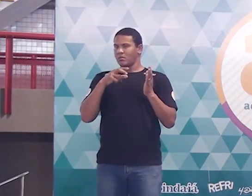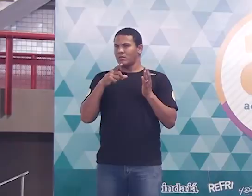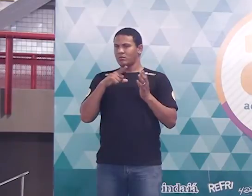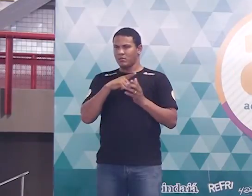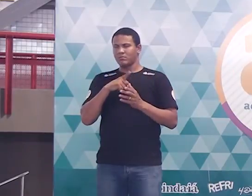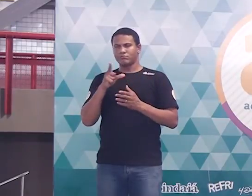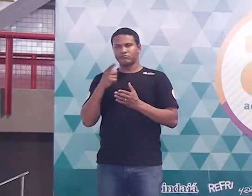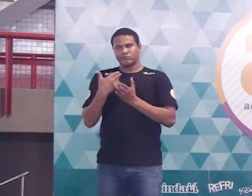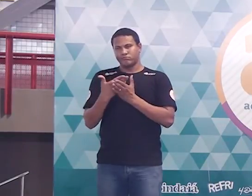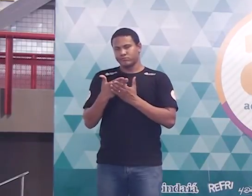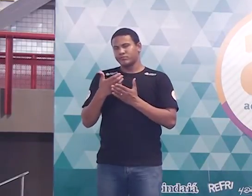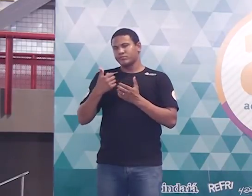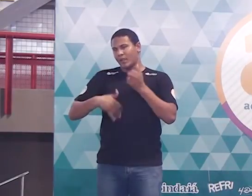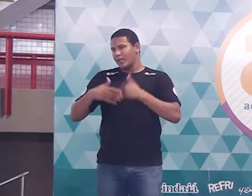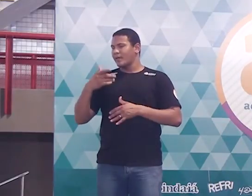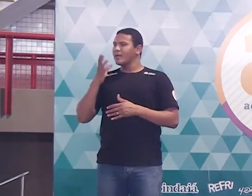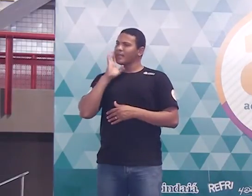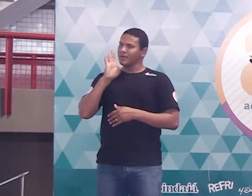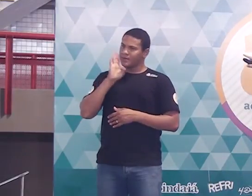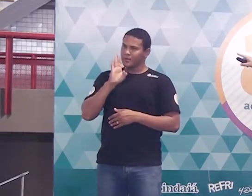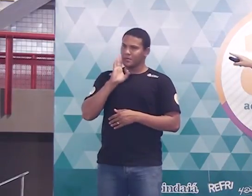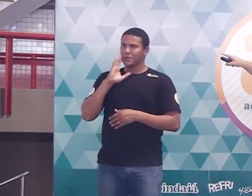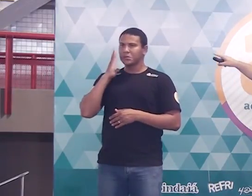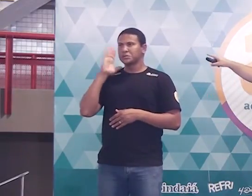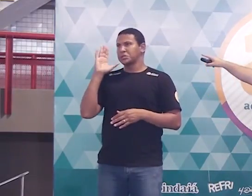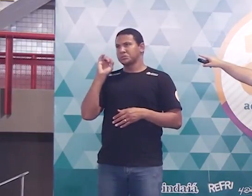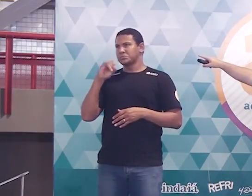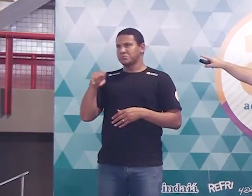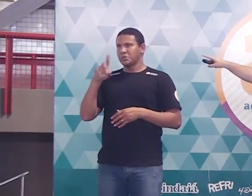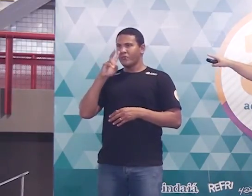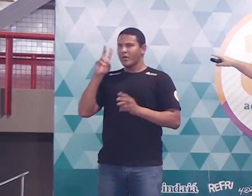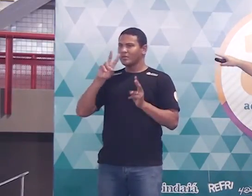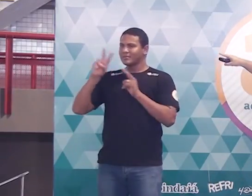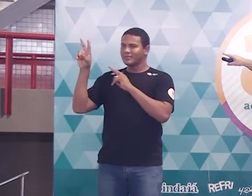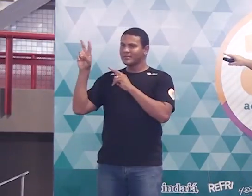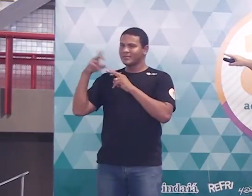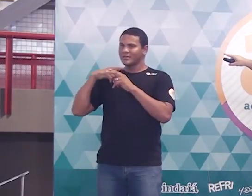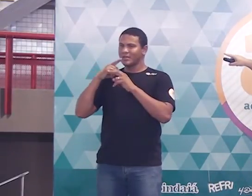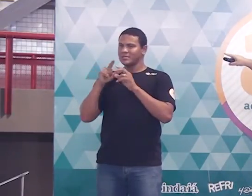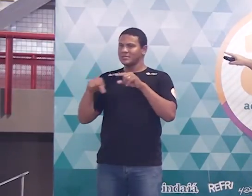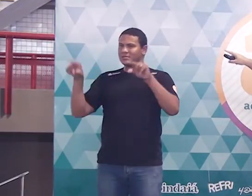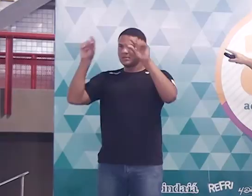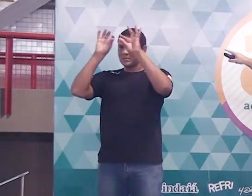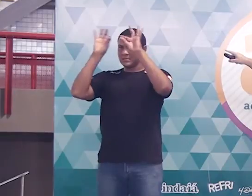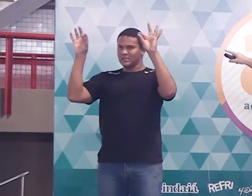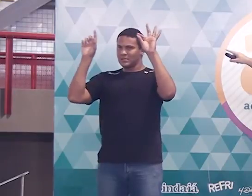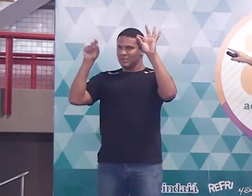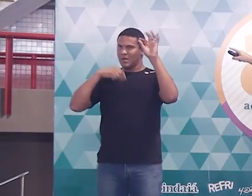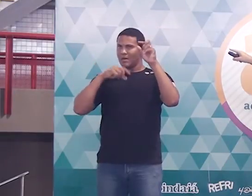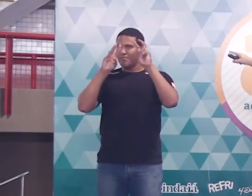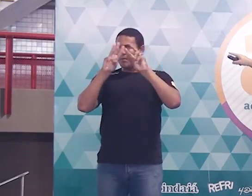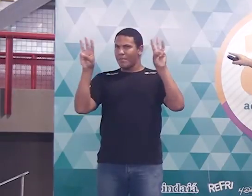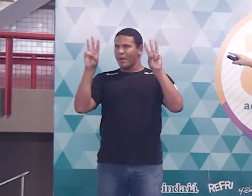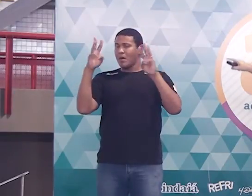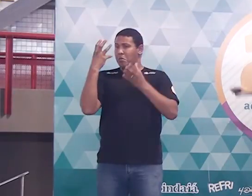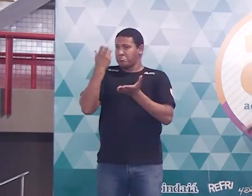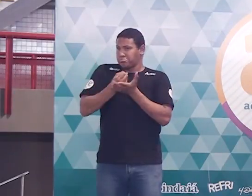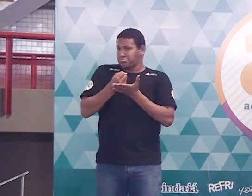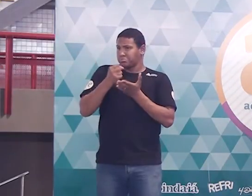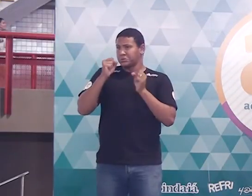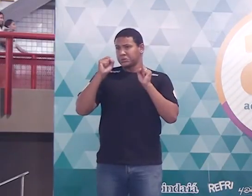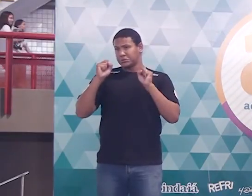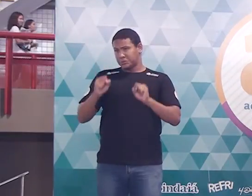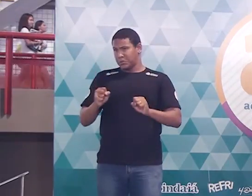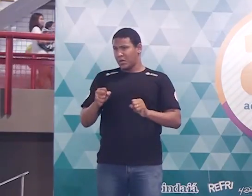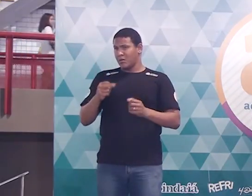muito bacana. Não sei se vocês visualizam ali em cima, ó, tem assim, link para download.